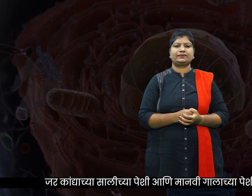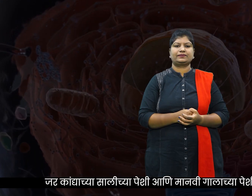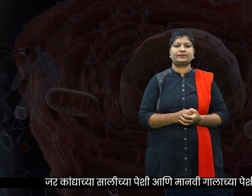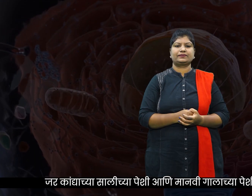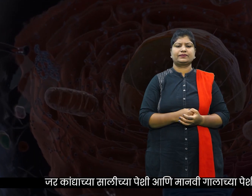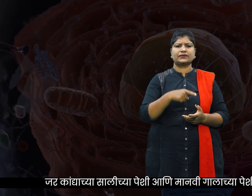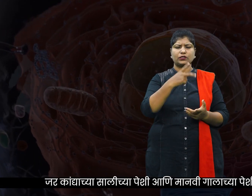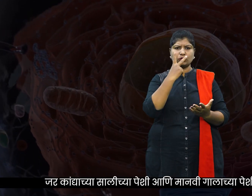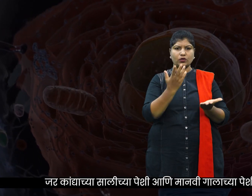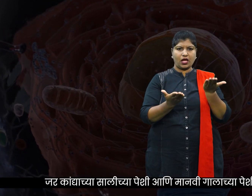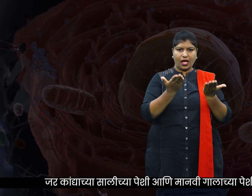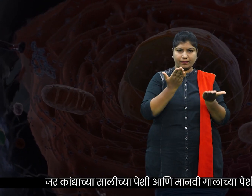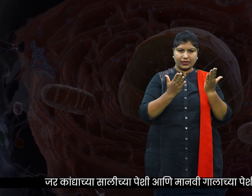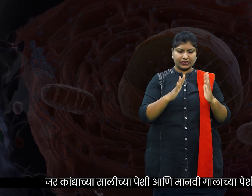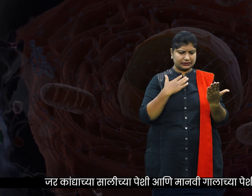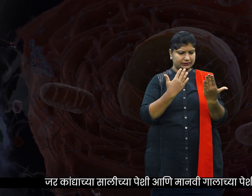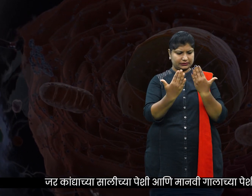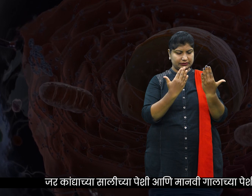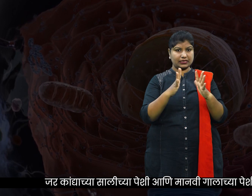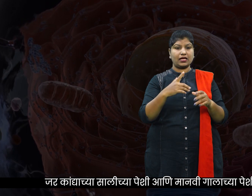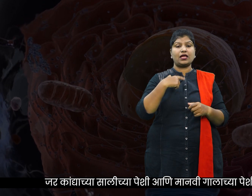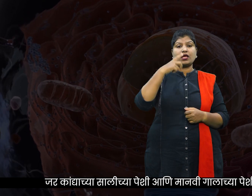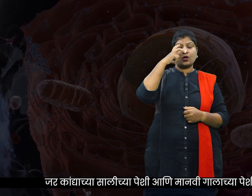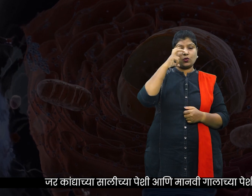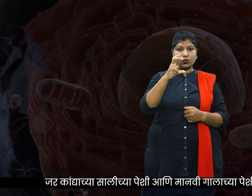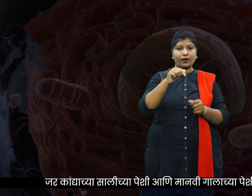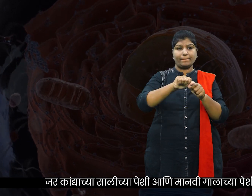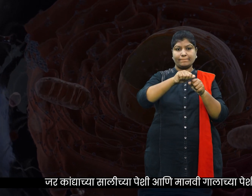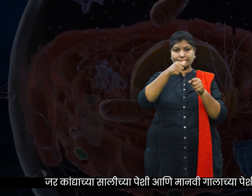जर कांद्याच्या सालीच्या पेशी आणि मानवी गालाच्या पेशींची तुलना करूया,